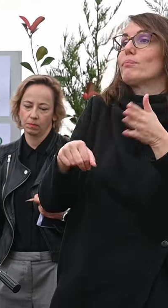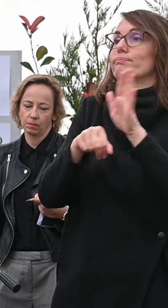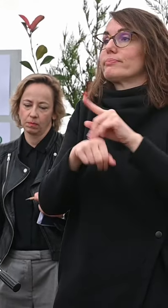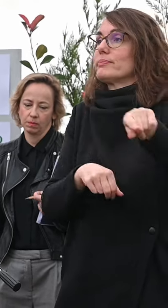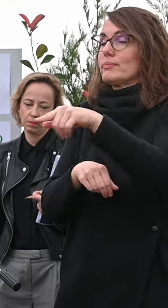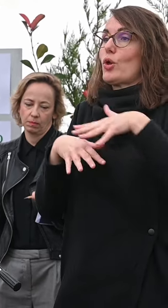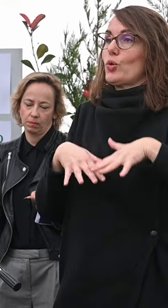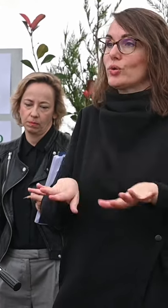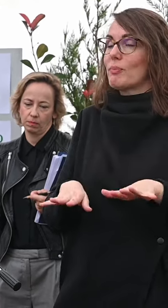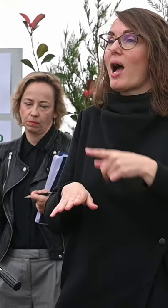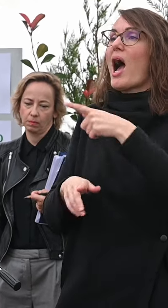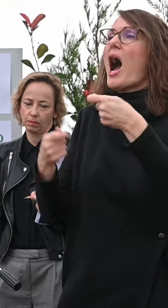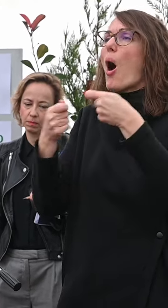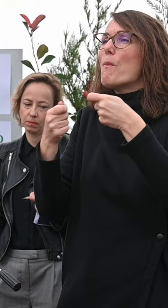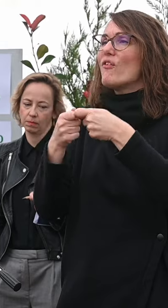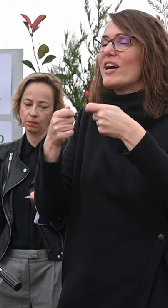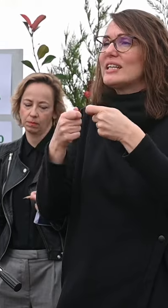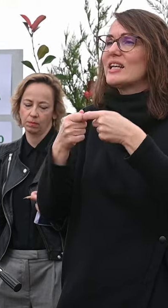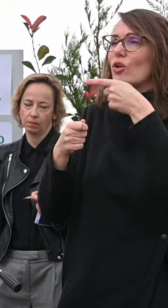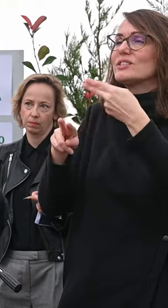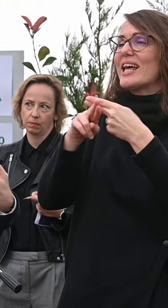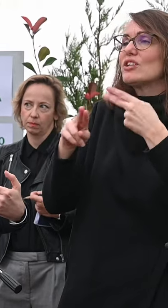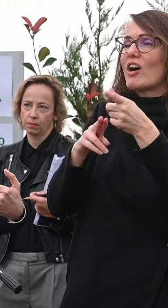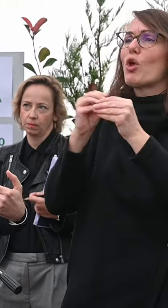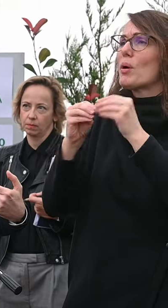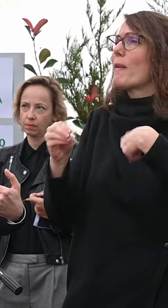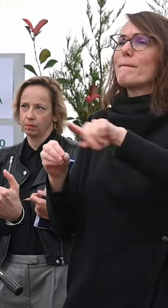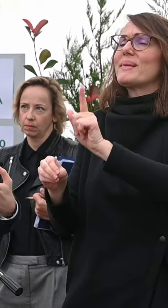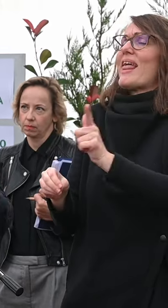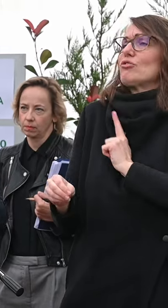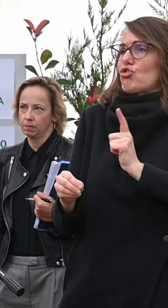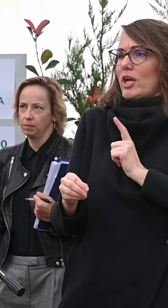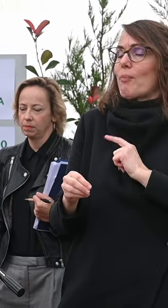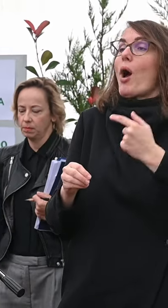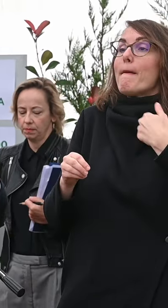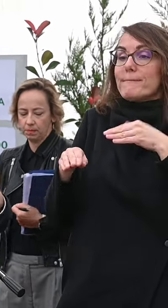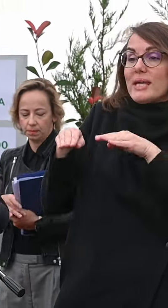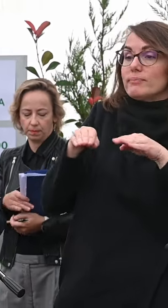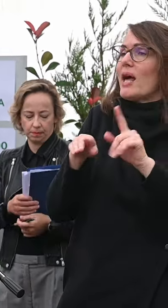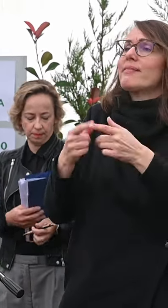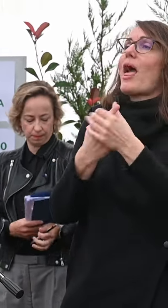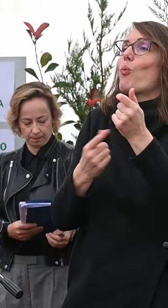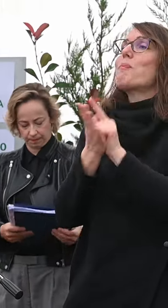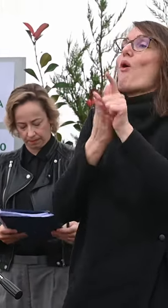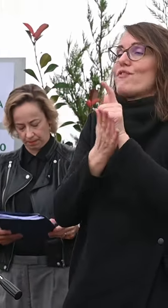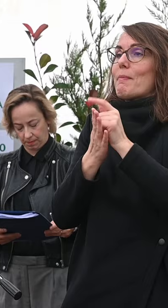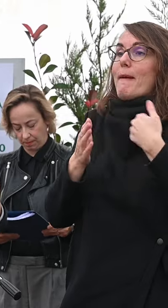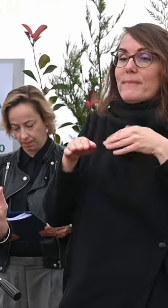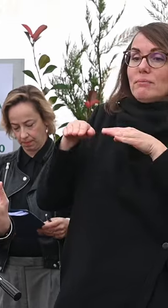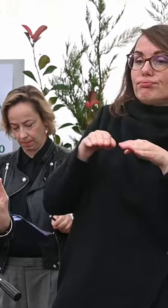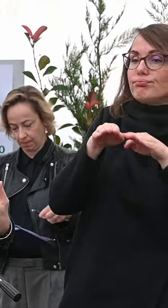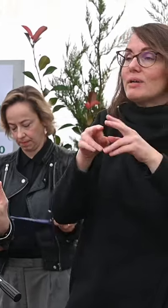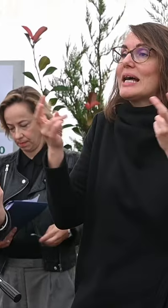ti razgovori za imovinsko-pravno rješavanje problema, mi ne čekamo u gradu, nego paralelno, to jest ne gubimo vrijeme, nego paralelno radimo na